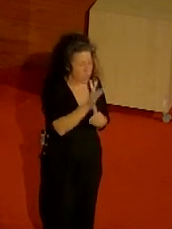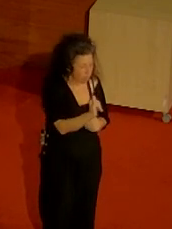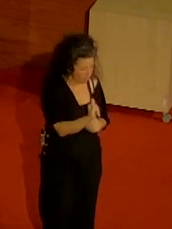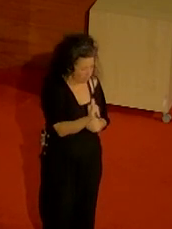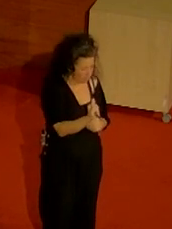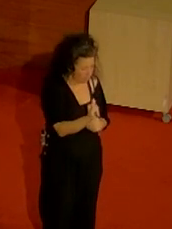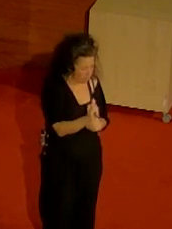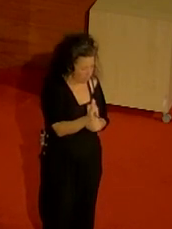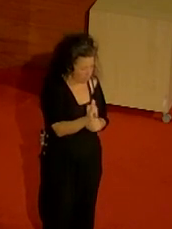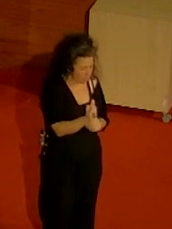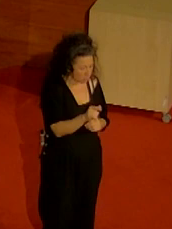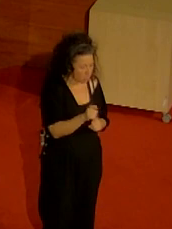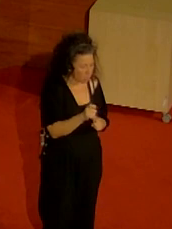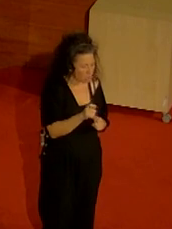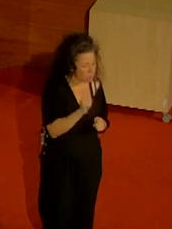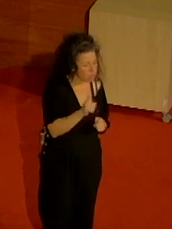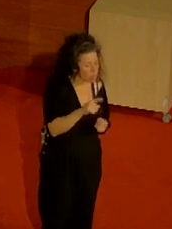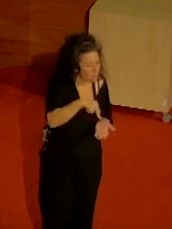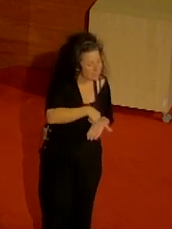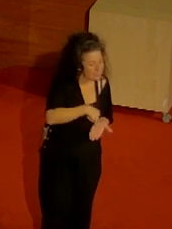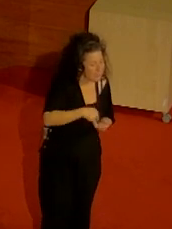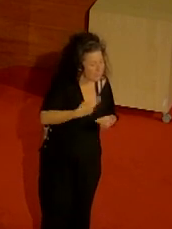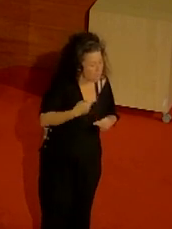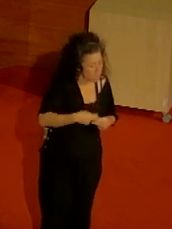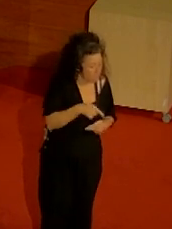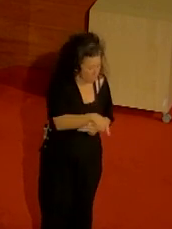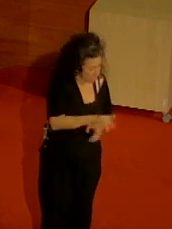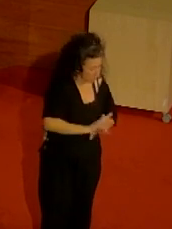las fronteras. No, las fronteras es el lugar